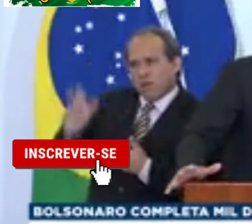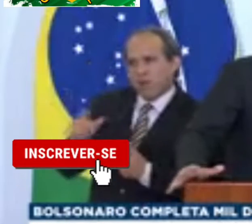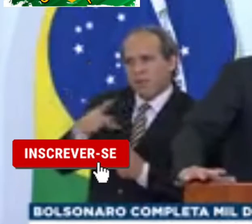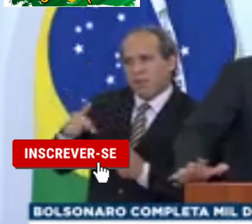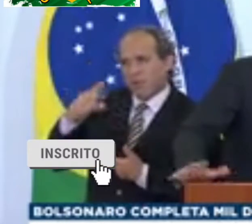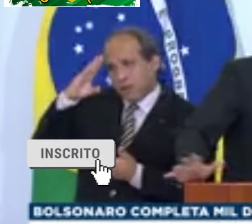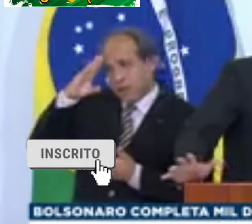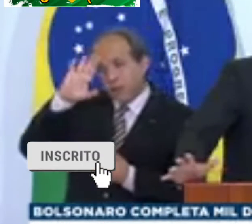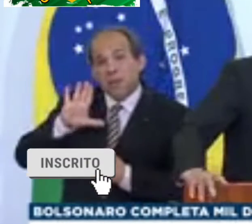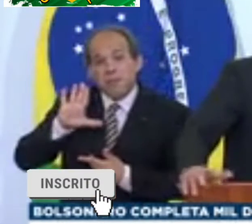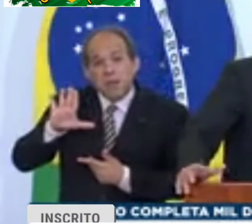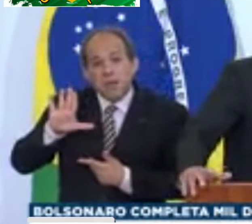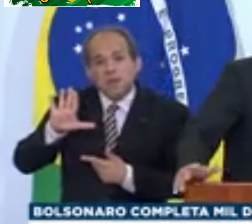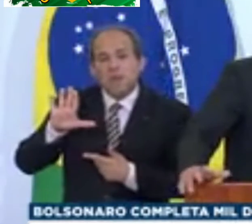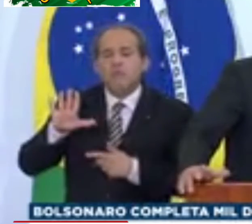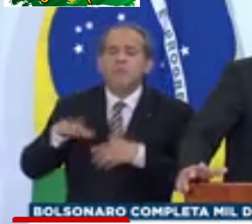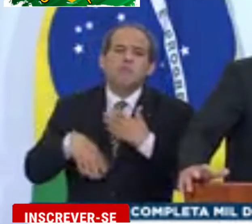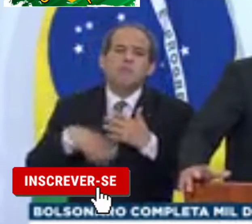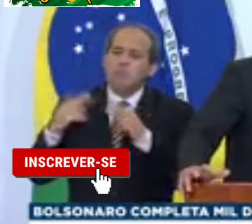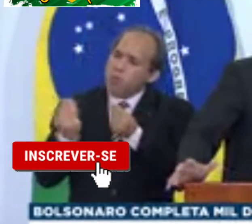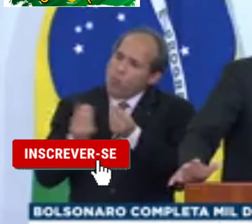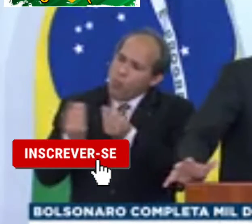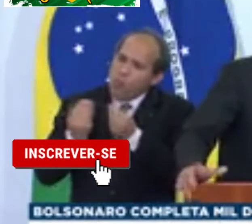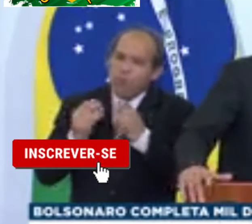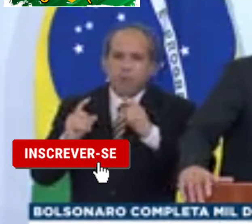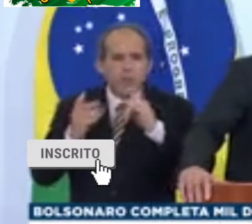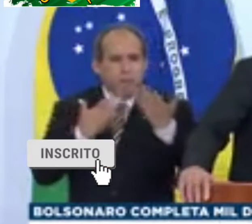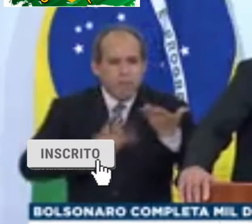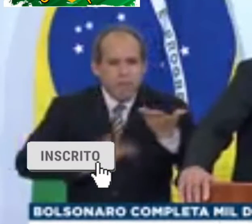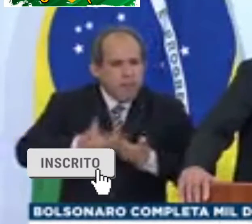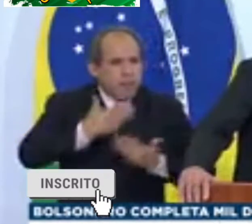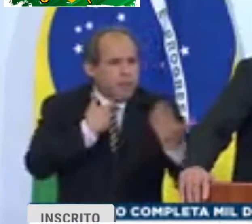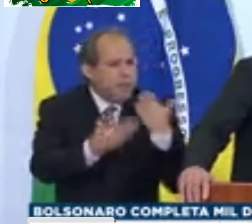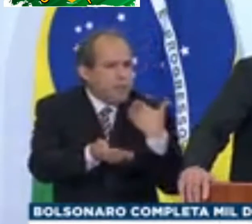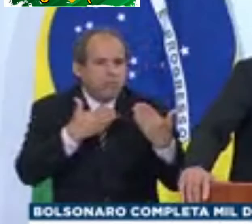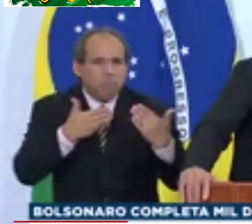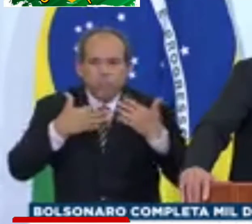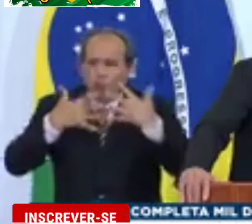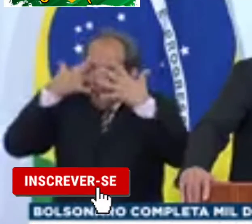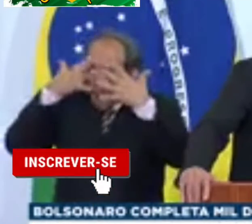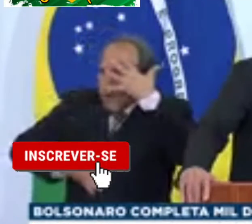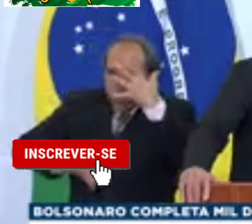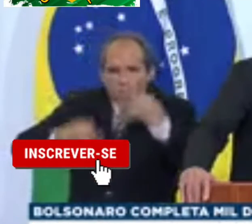Mas nós, parece que foi um bom entendimento à primeira vista.